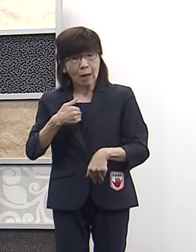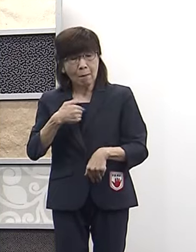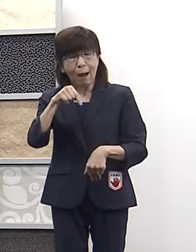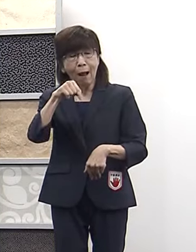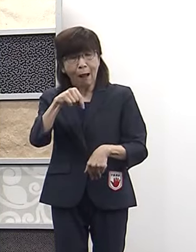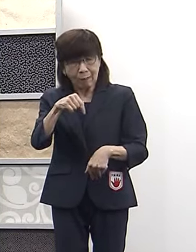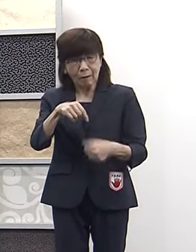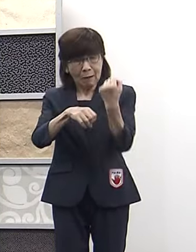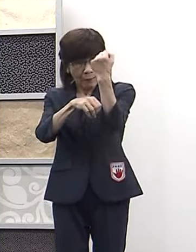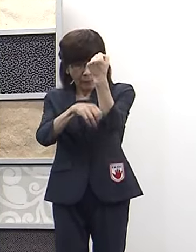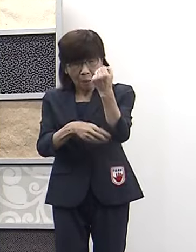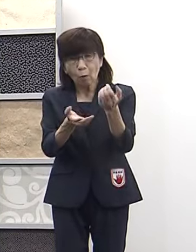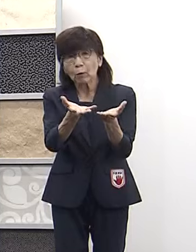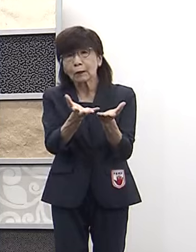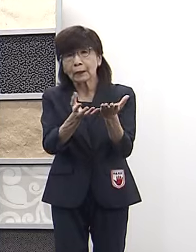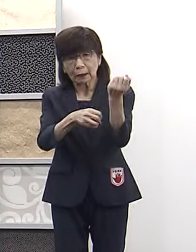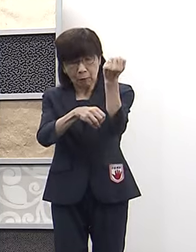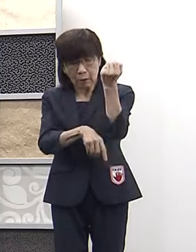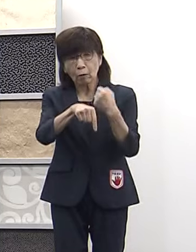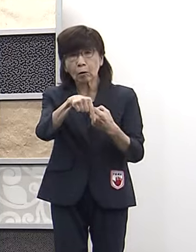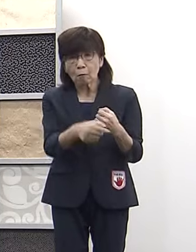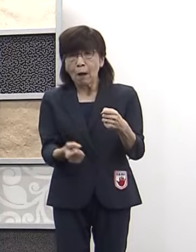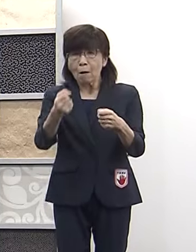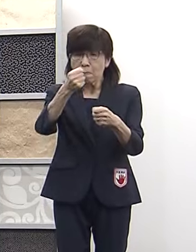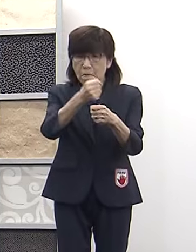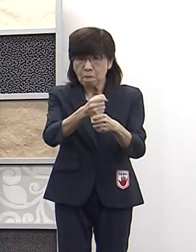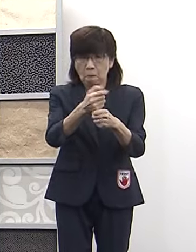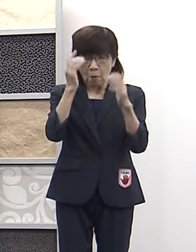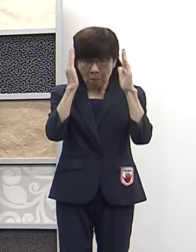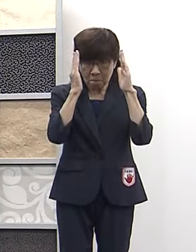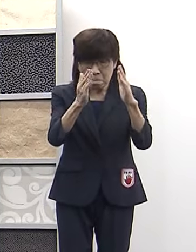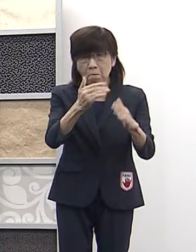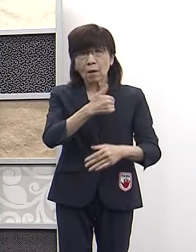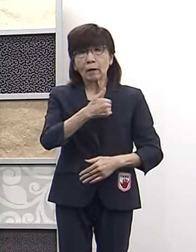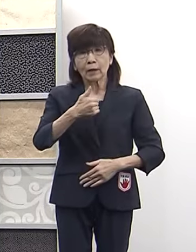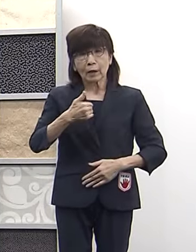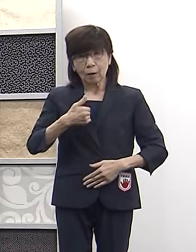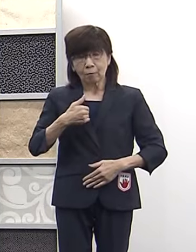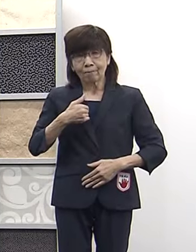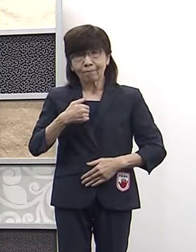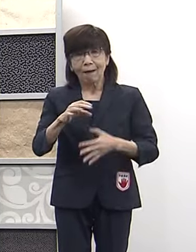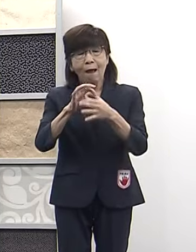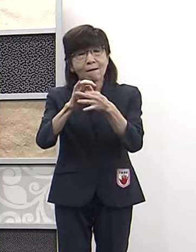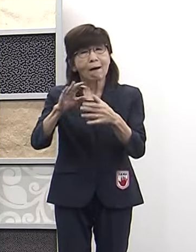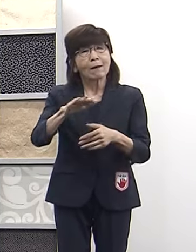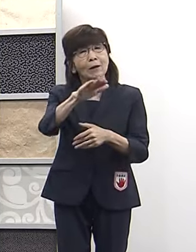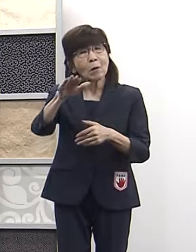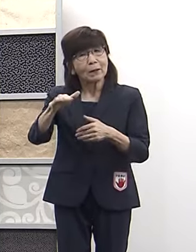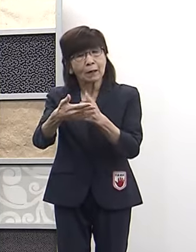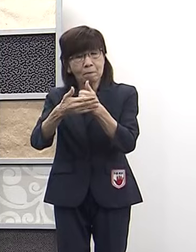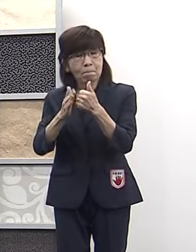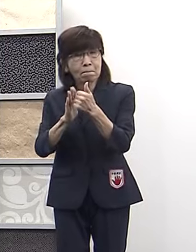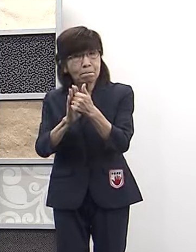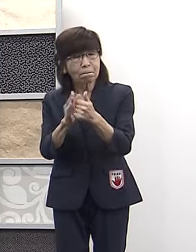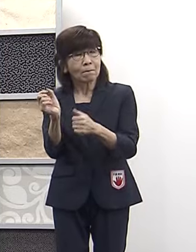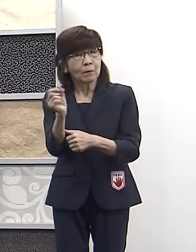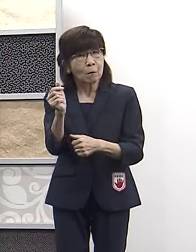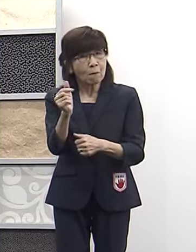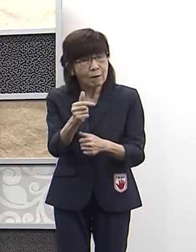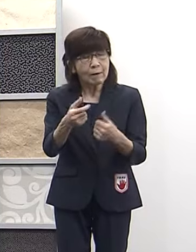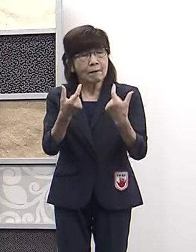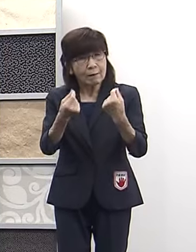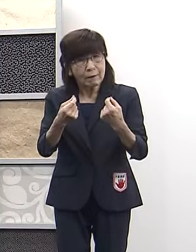専念することができるのではないかと考えております。関係県とも連携をしまして、できる限り早期に議